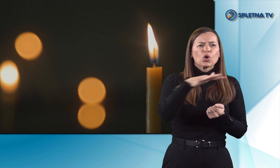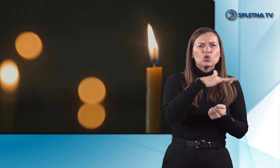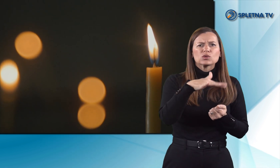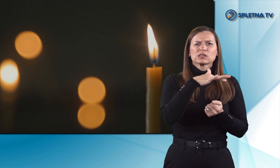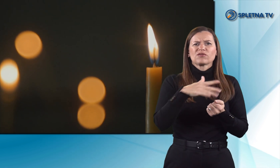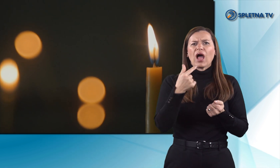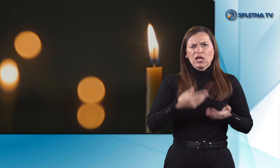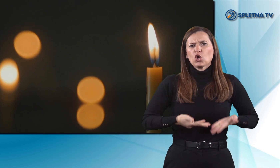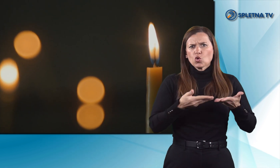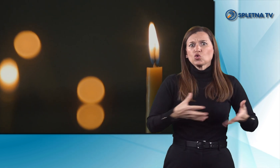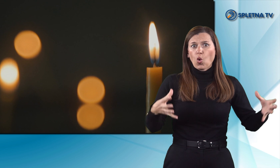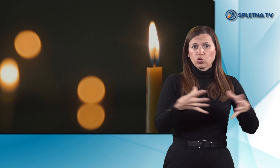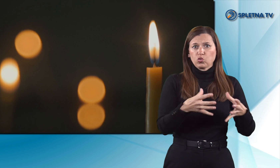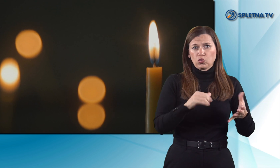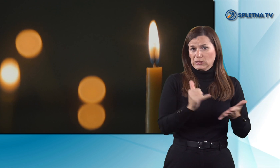ljudstva.